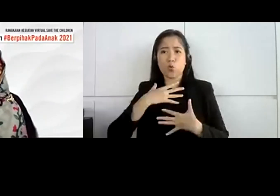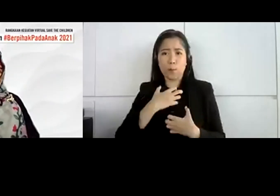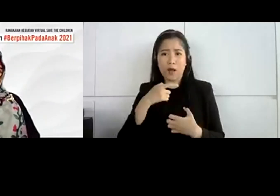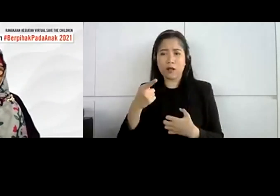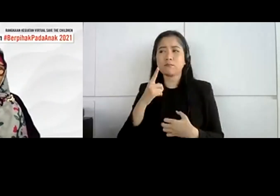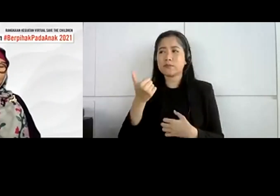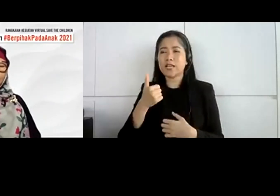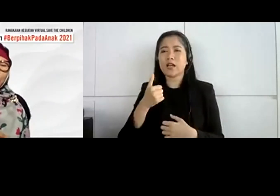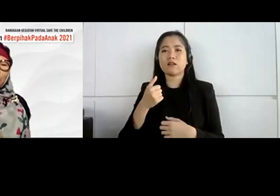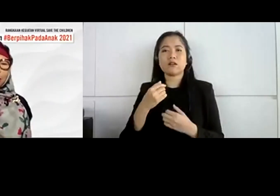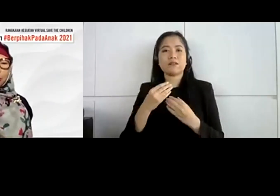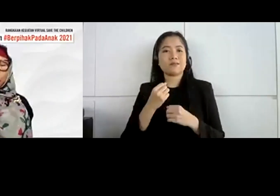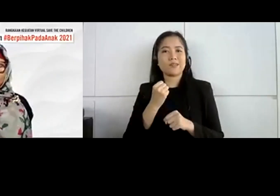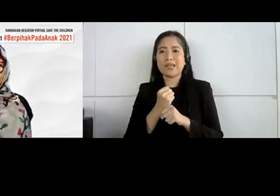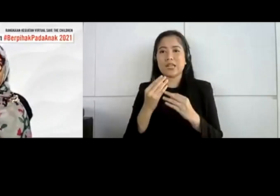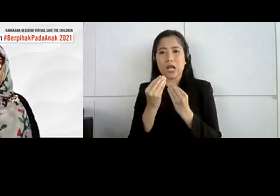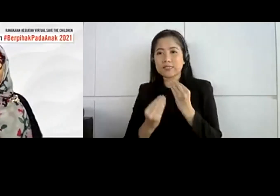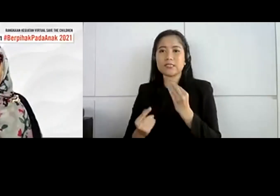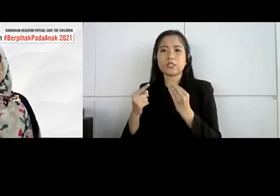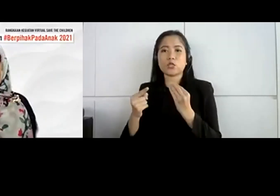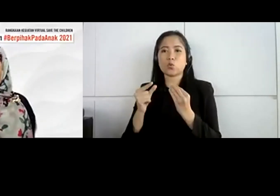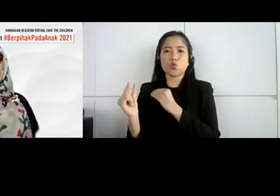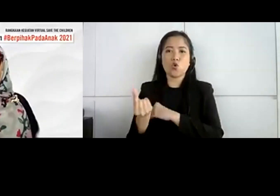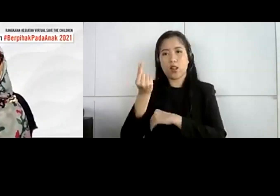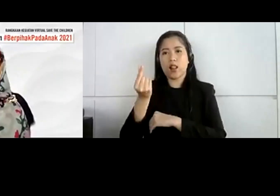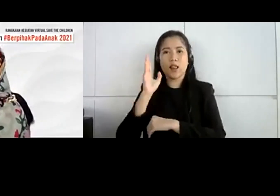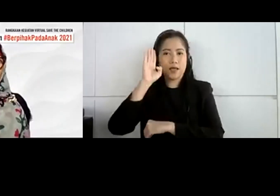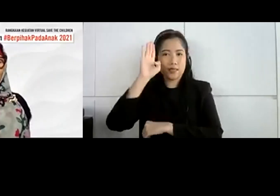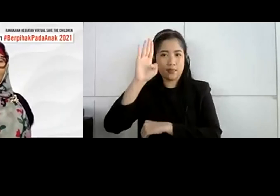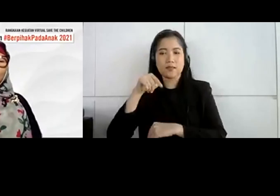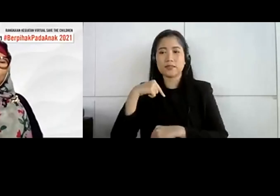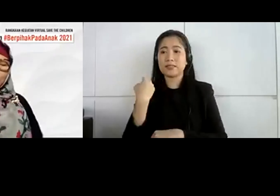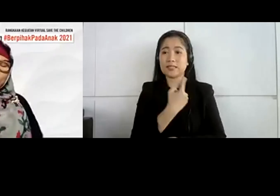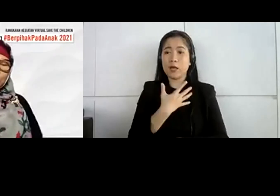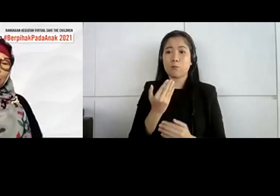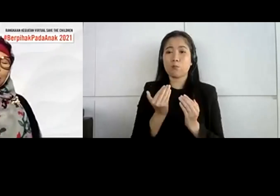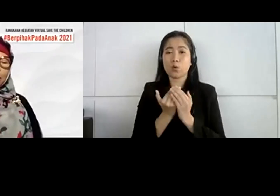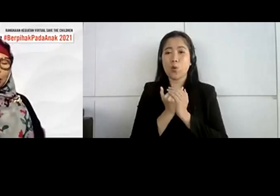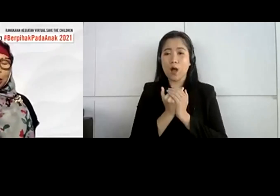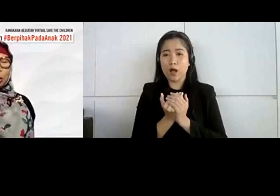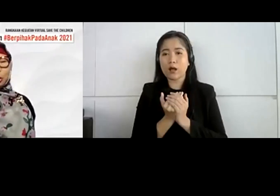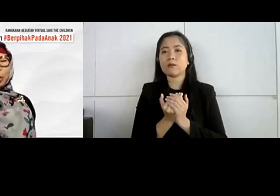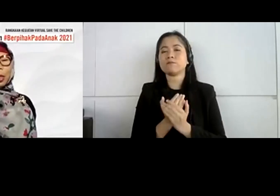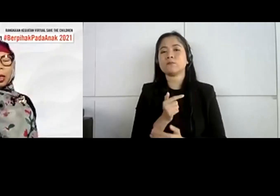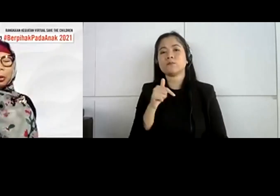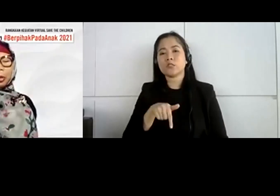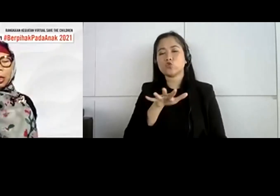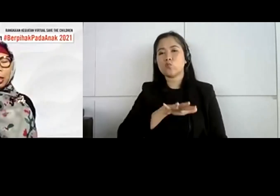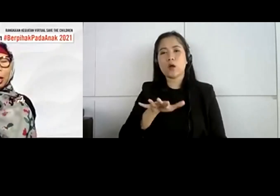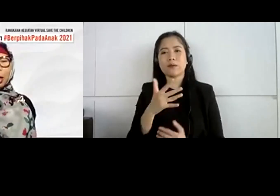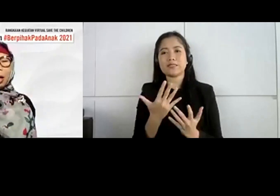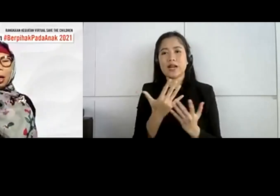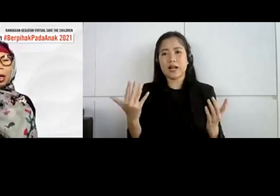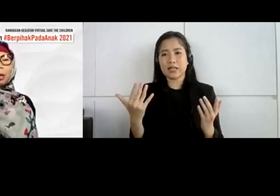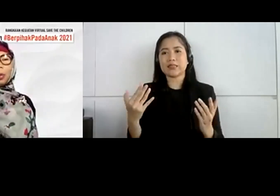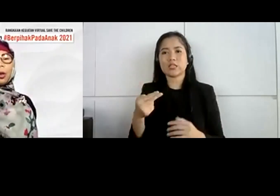datang. Kami berdoa untuk seluruh masyarakat Kupang khususnya dan seluruh masyarakat